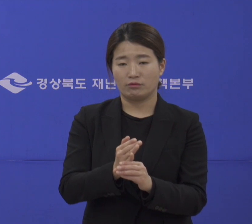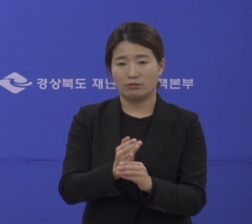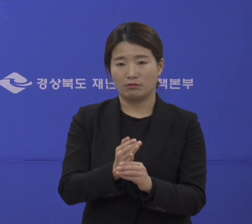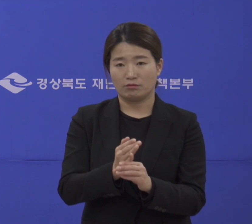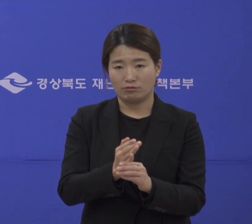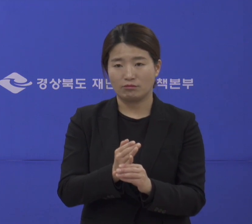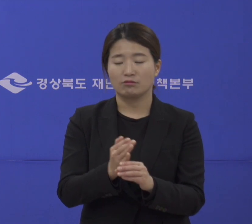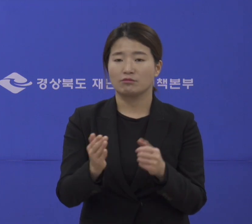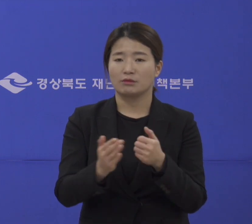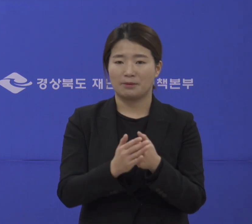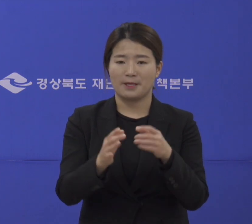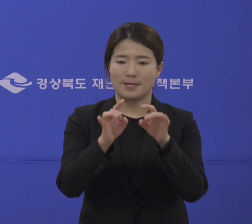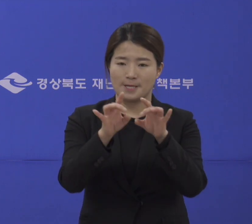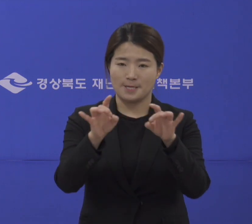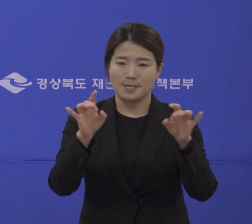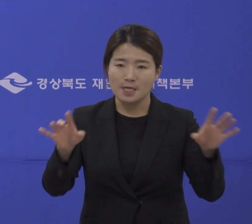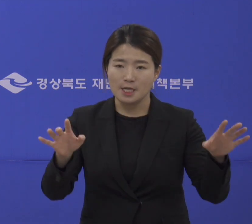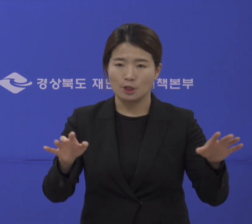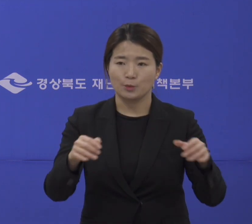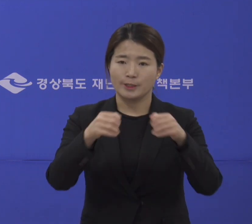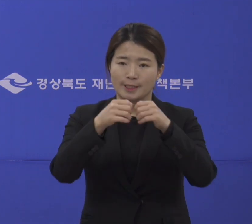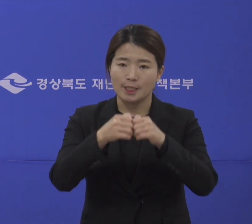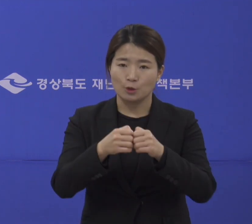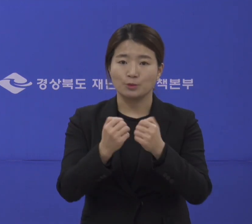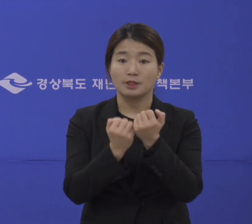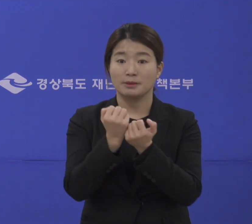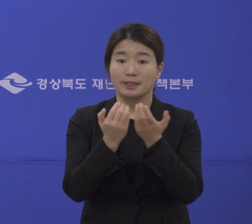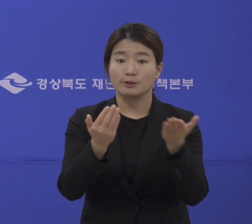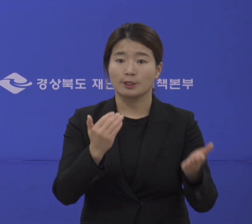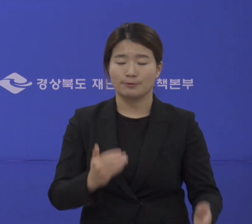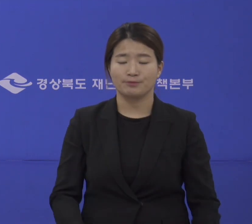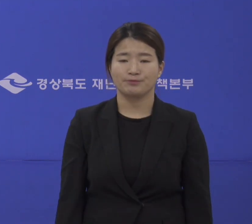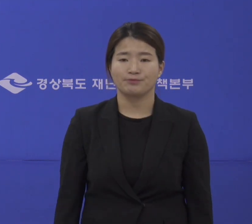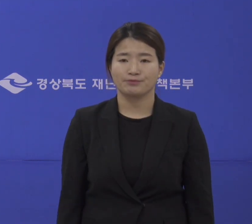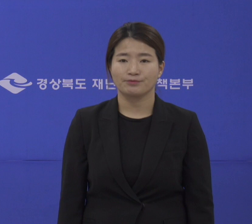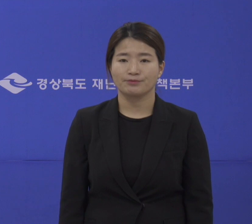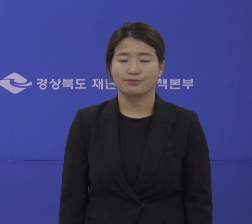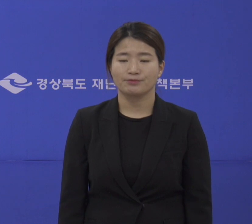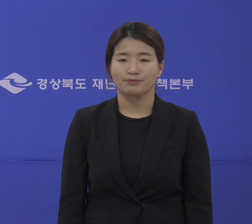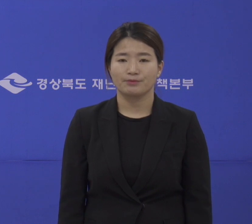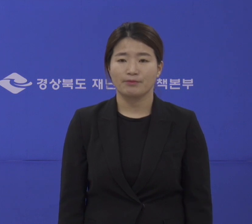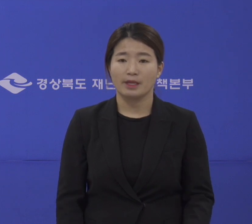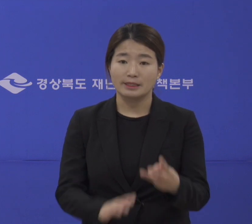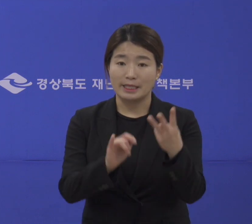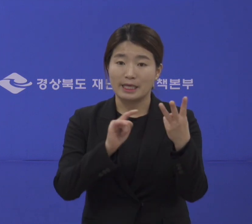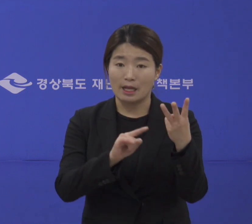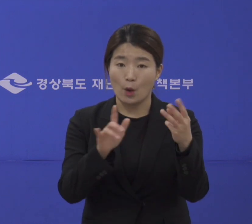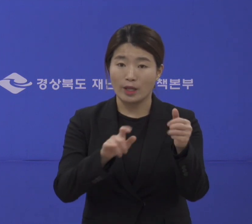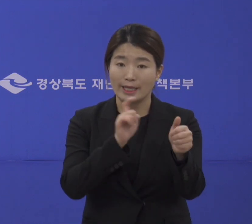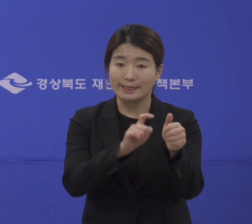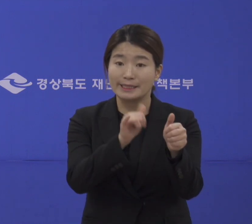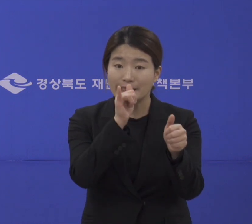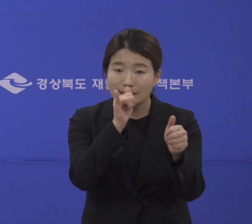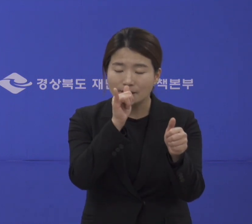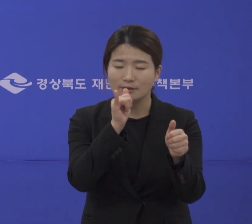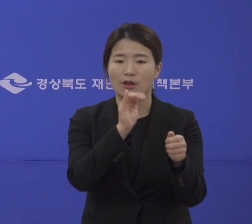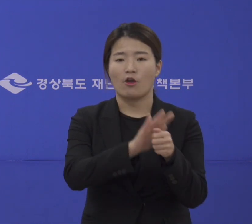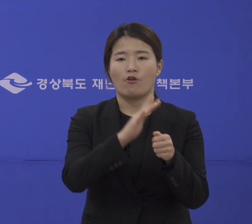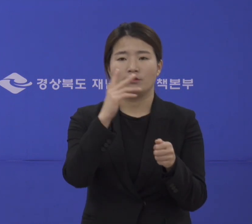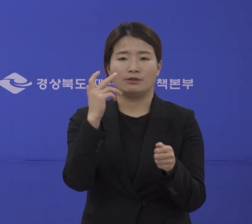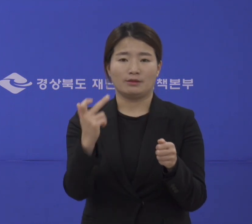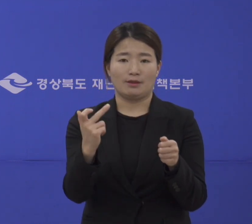이분들에 대해서 한 분 한 분 좀 자세히 말씀드리도록 하겠습니다. 3명의 양성 판단을 받은 분은